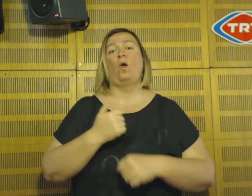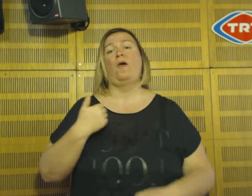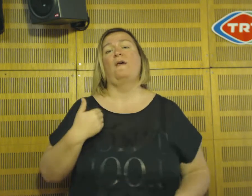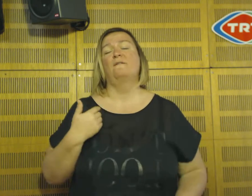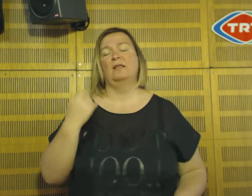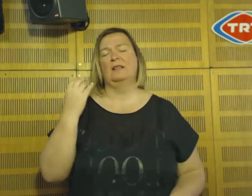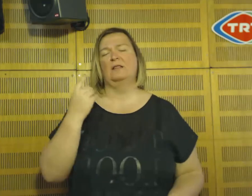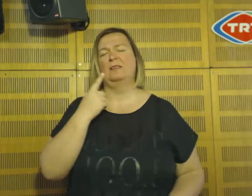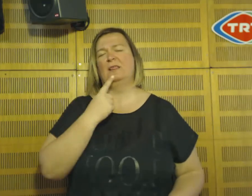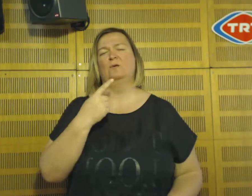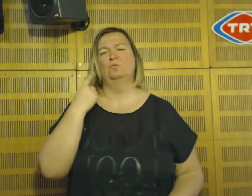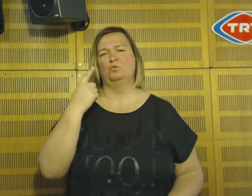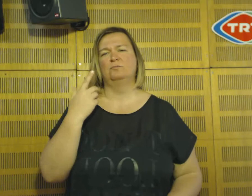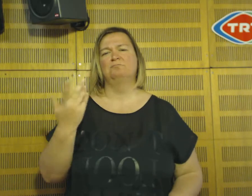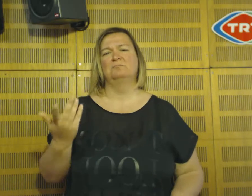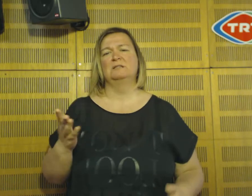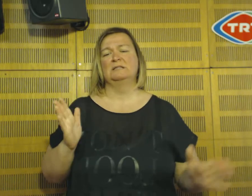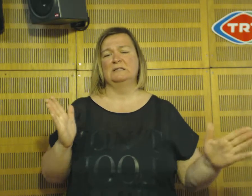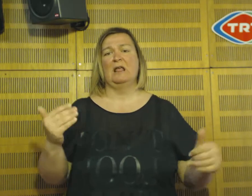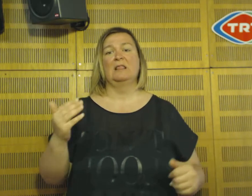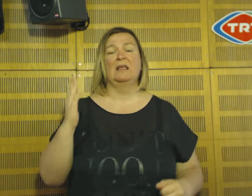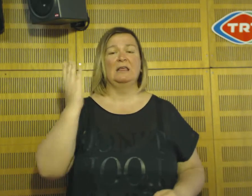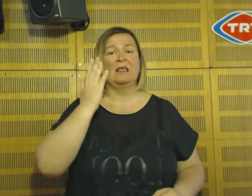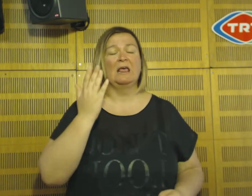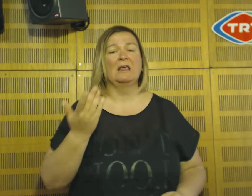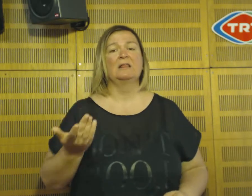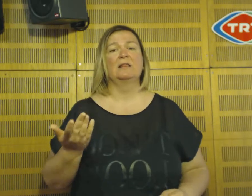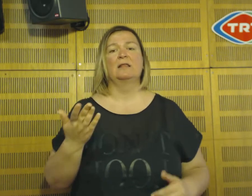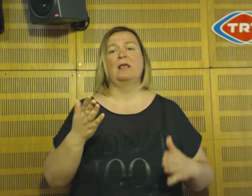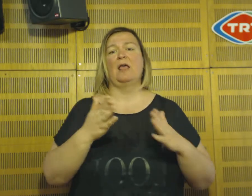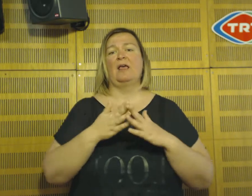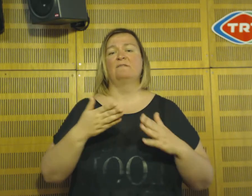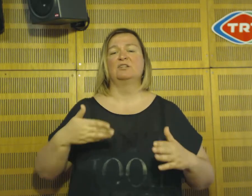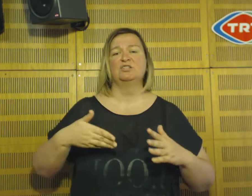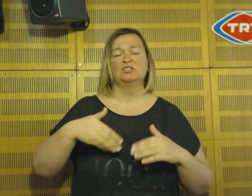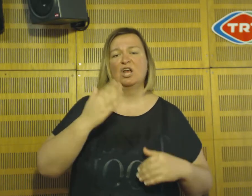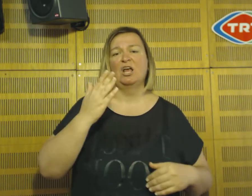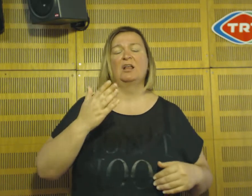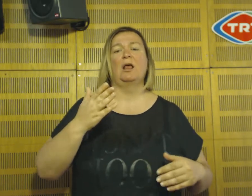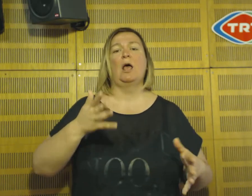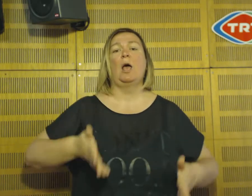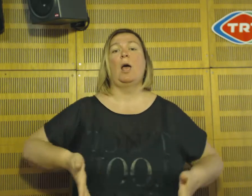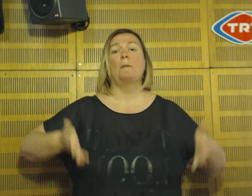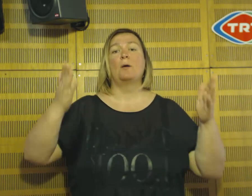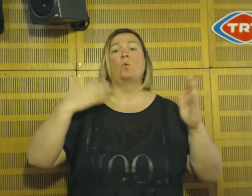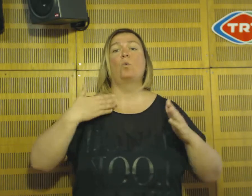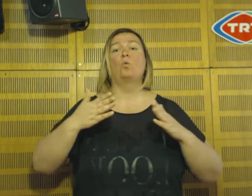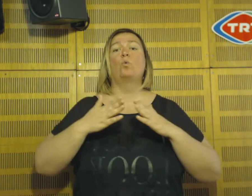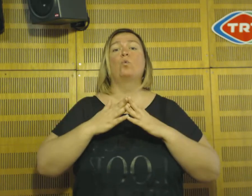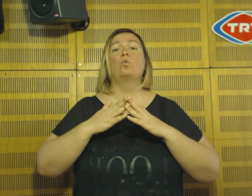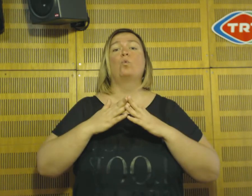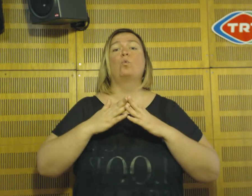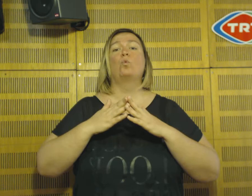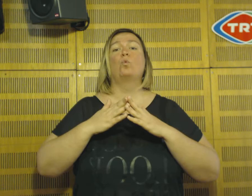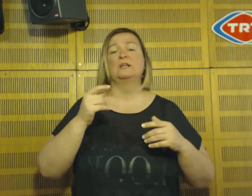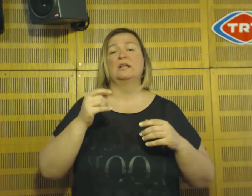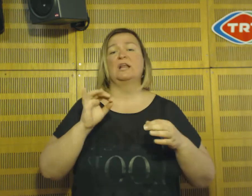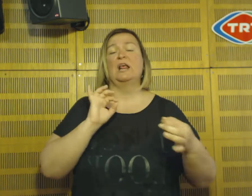diye düşünüyorum. Evet. Yani sandığa giderken, evden çıkarken, apartmanımızda komşuluk ilişkilerini de geliştiriyor bu aynı